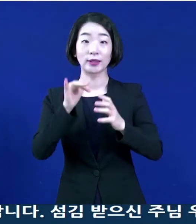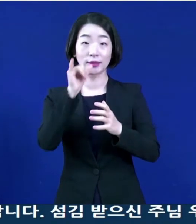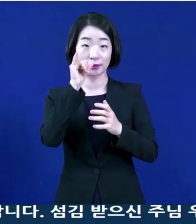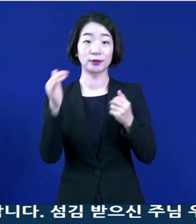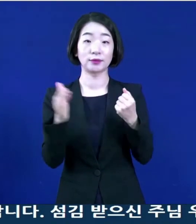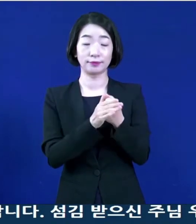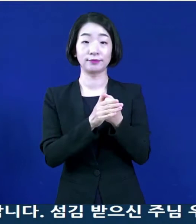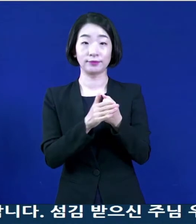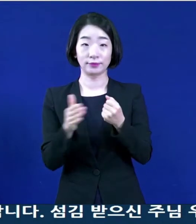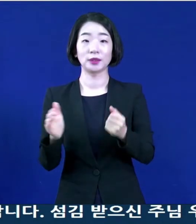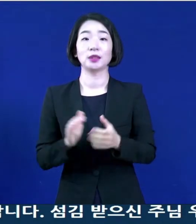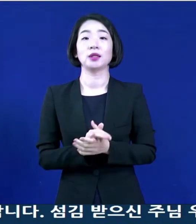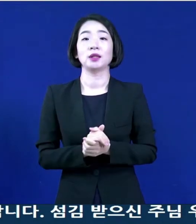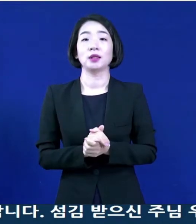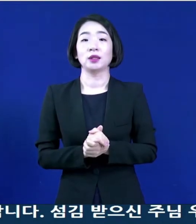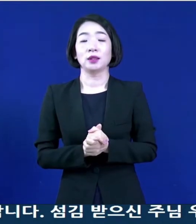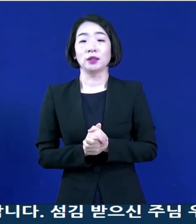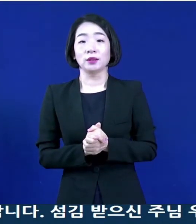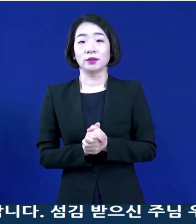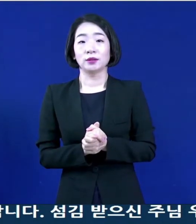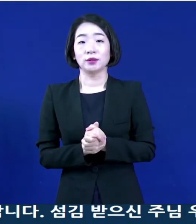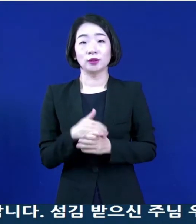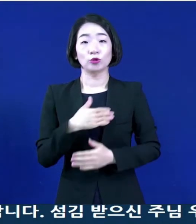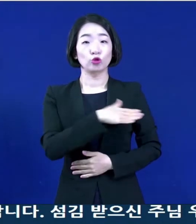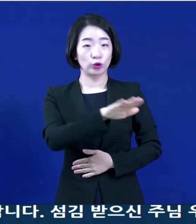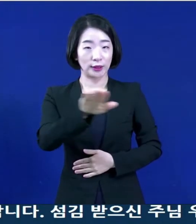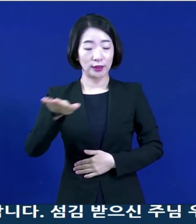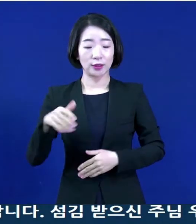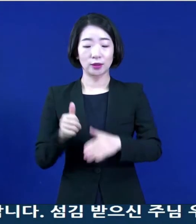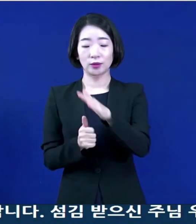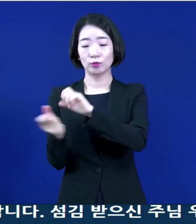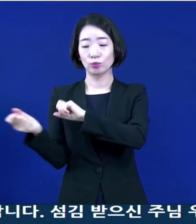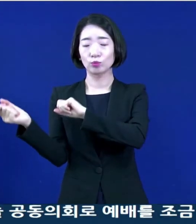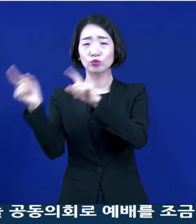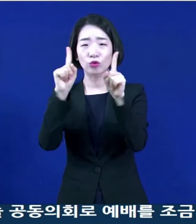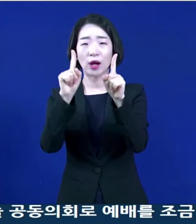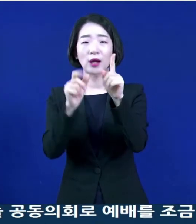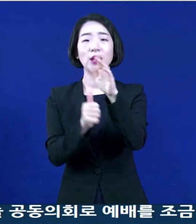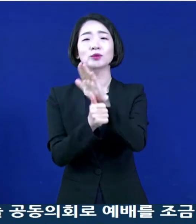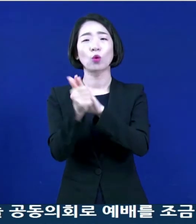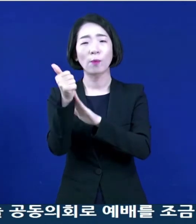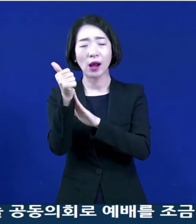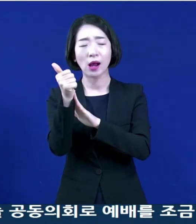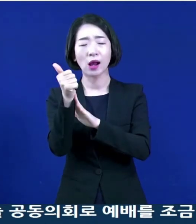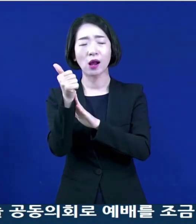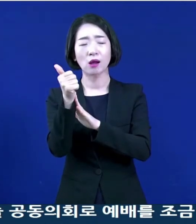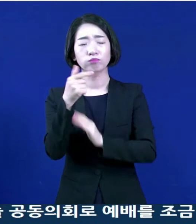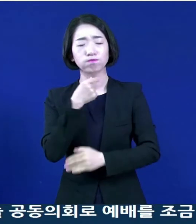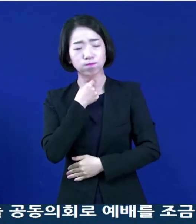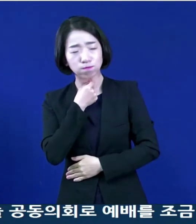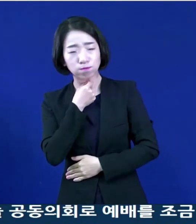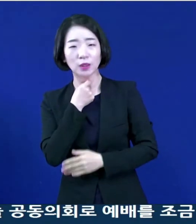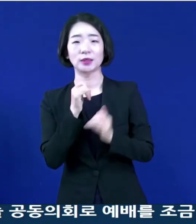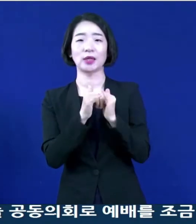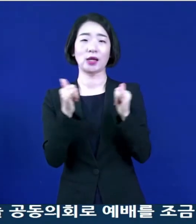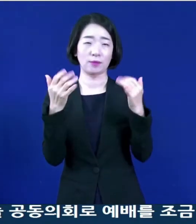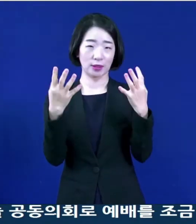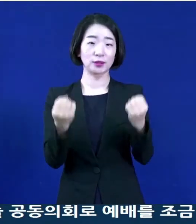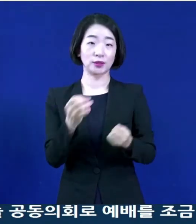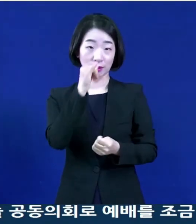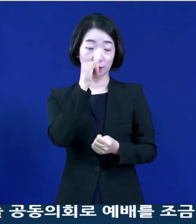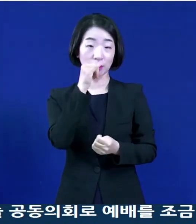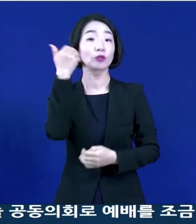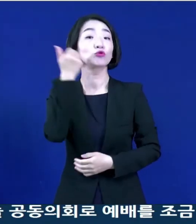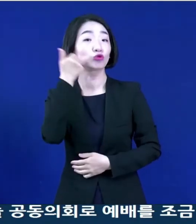중에는 누구보다도 부활의 소망이 절실한 분들이 있습니다.